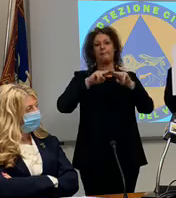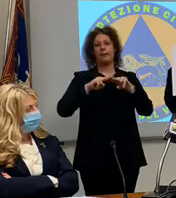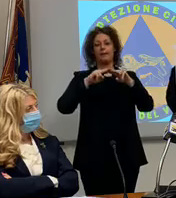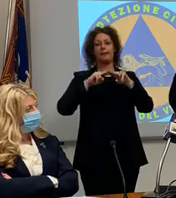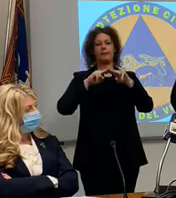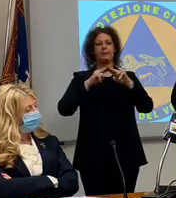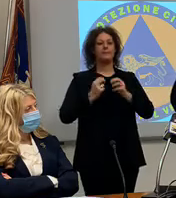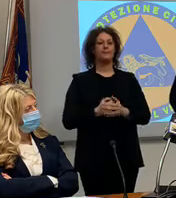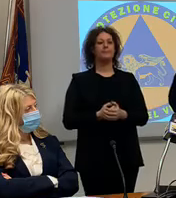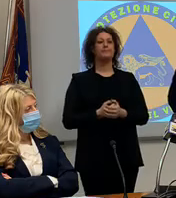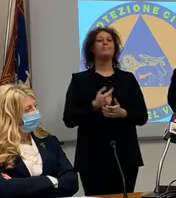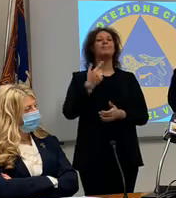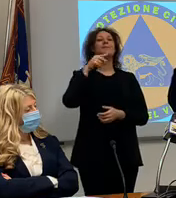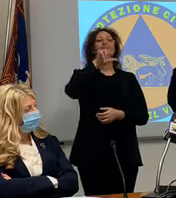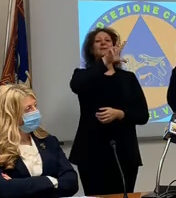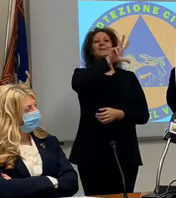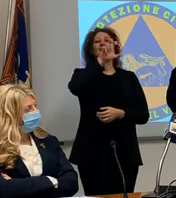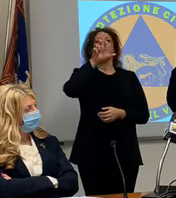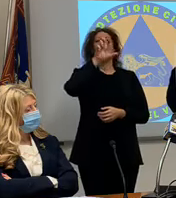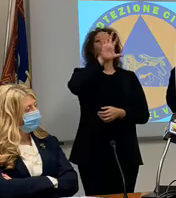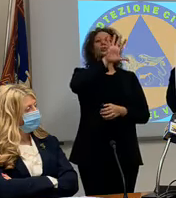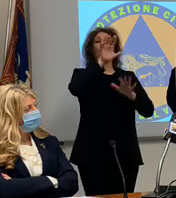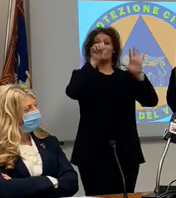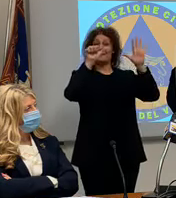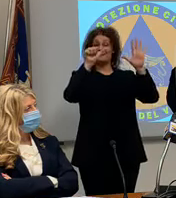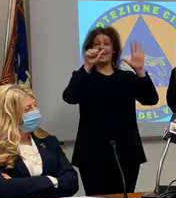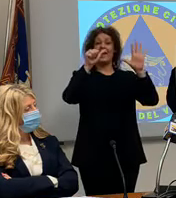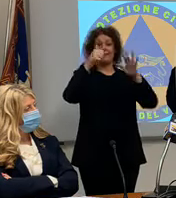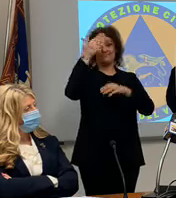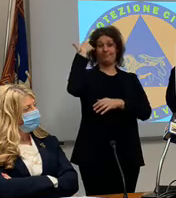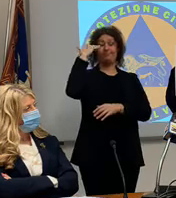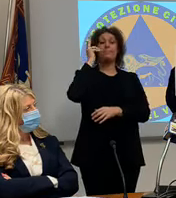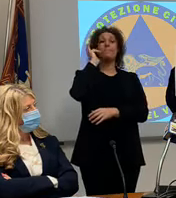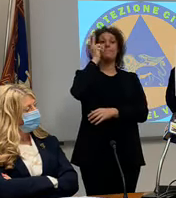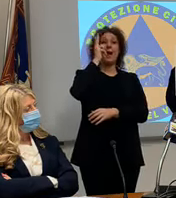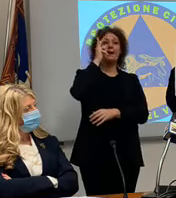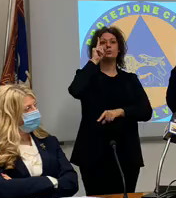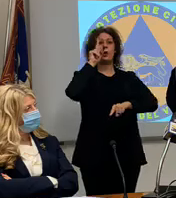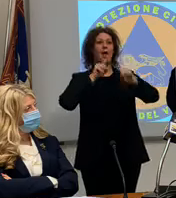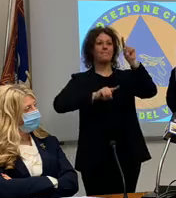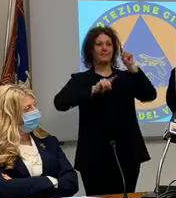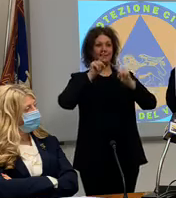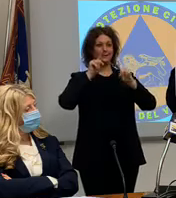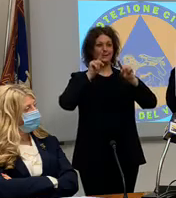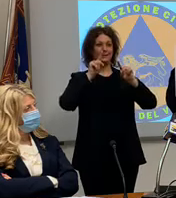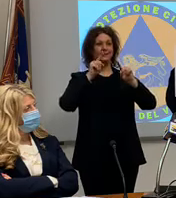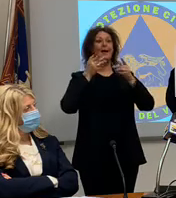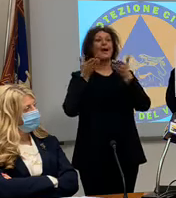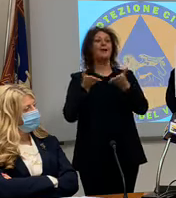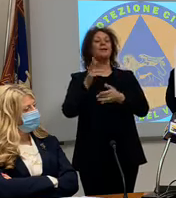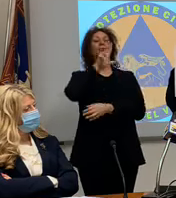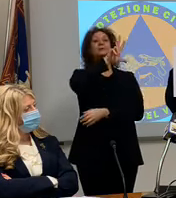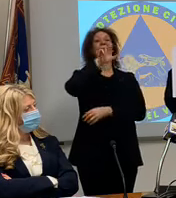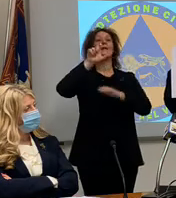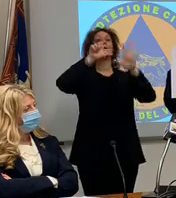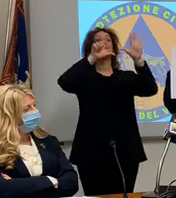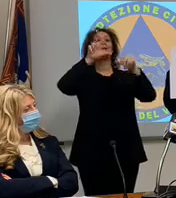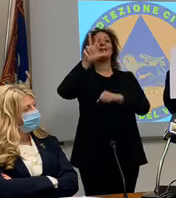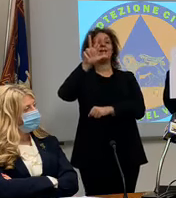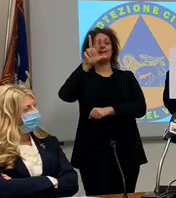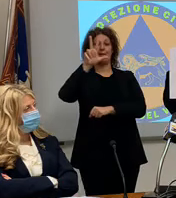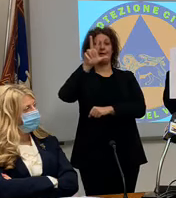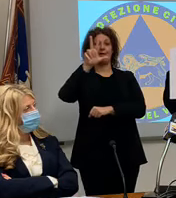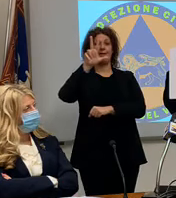rispetto alle 356 di fine marzo primi di aprile questo 373 rispetto ai